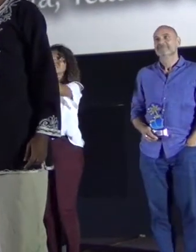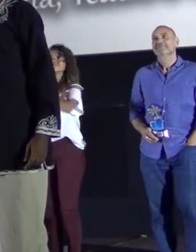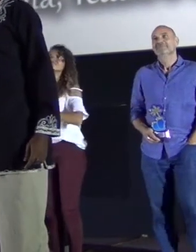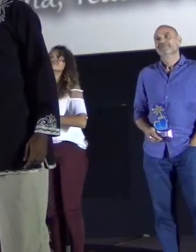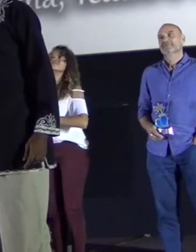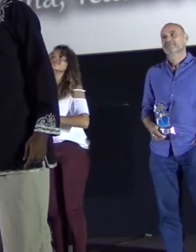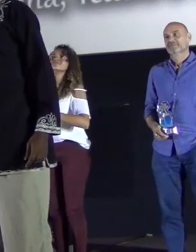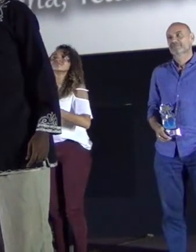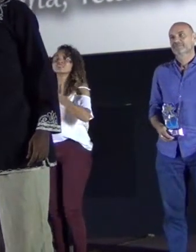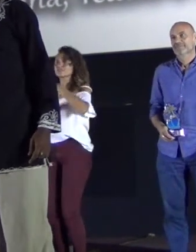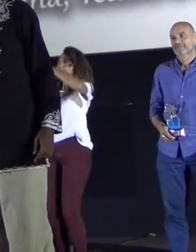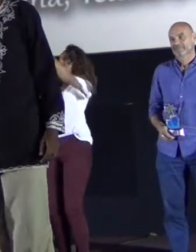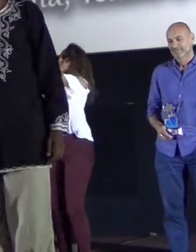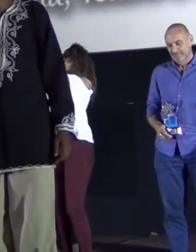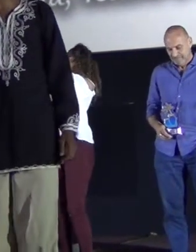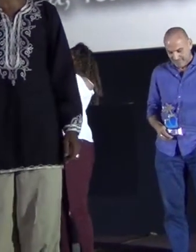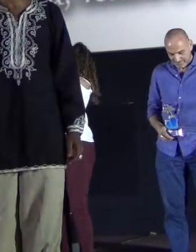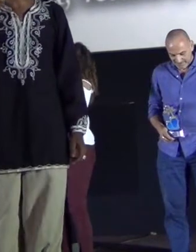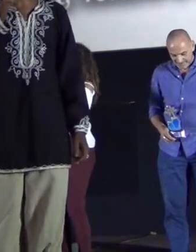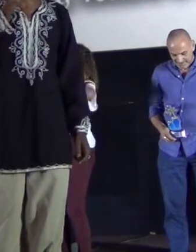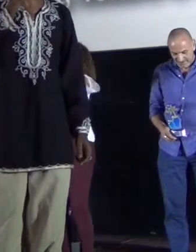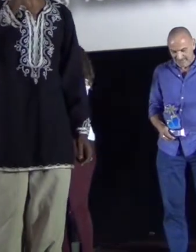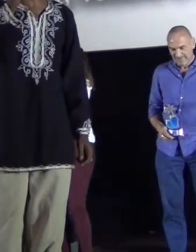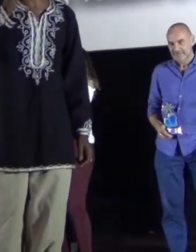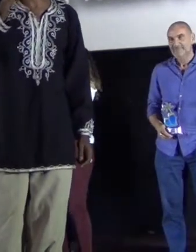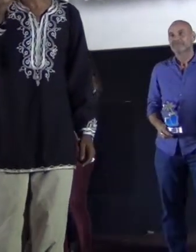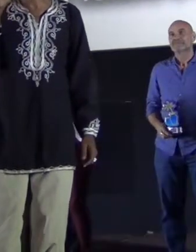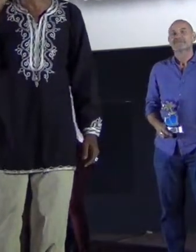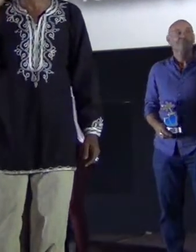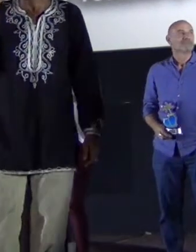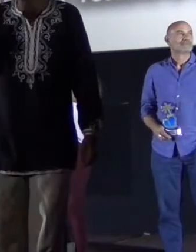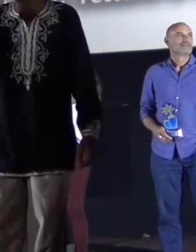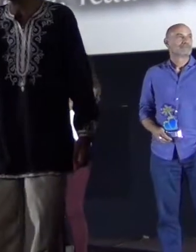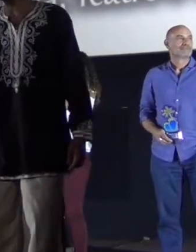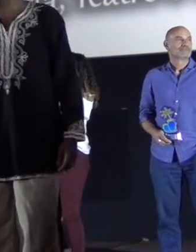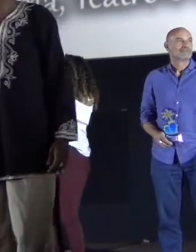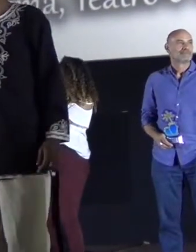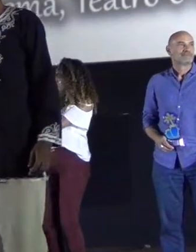a parede, tatuar no meu corpo nu.